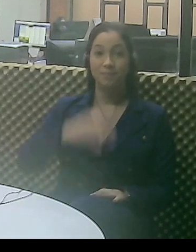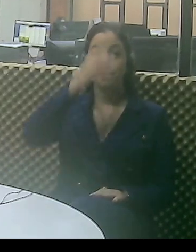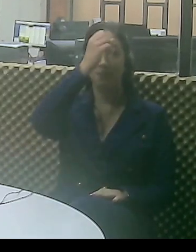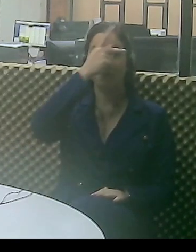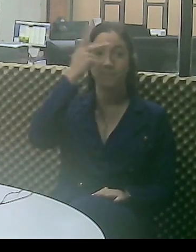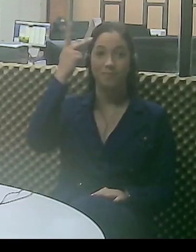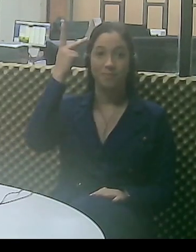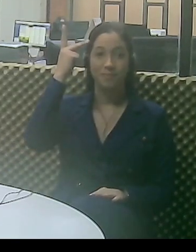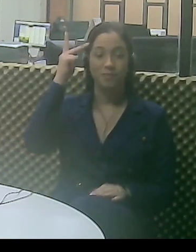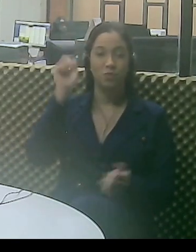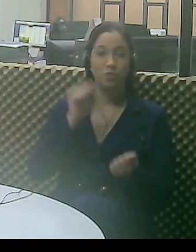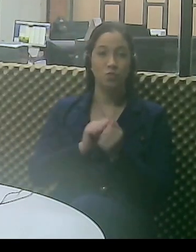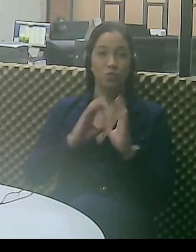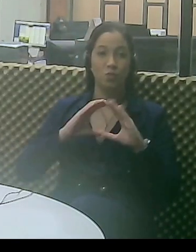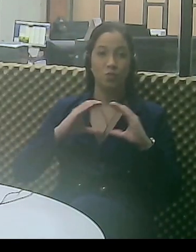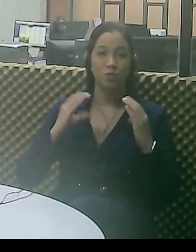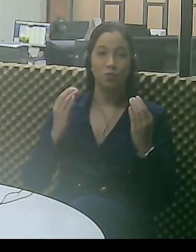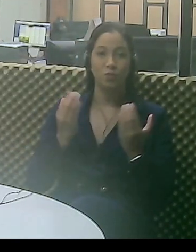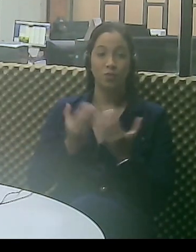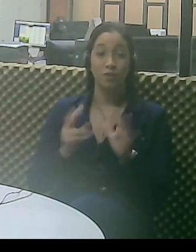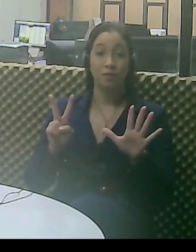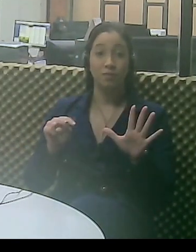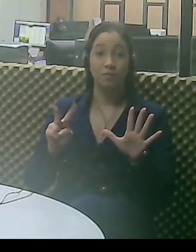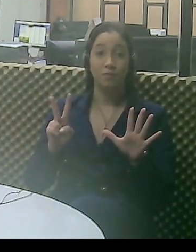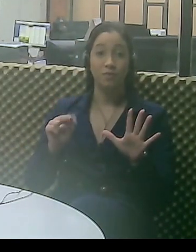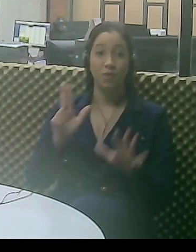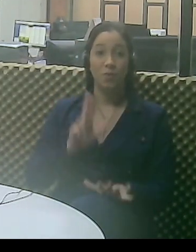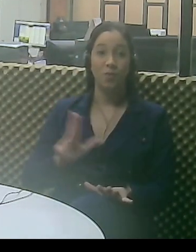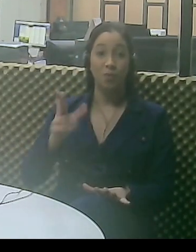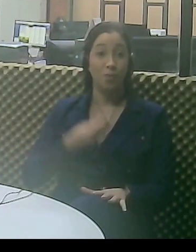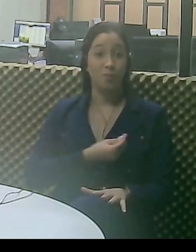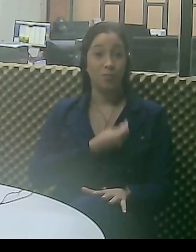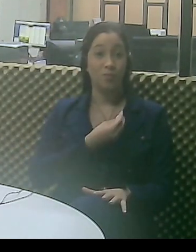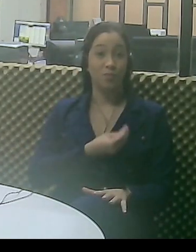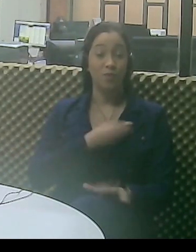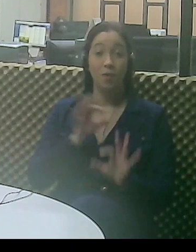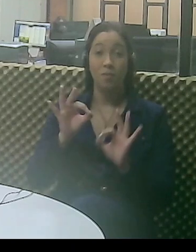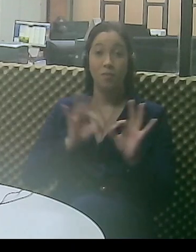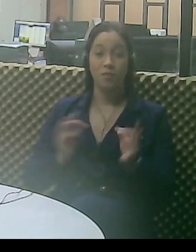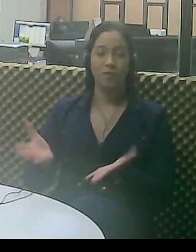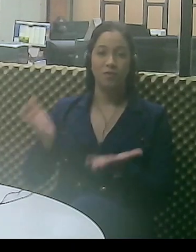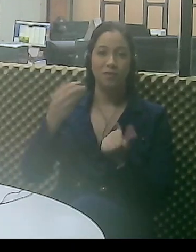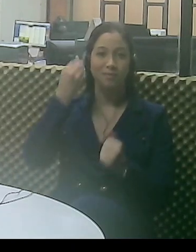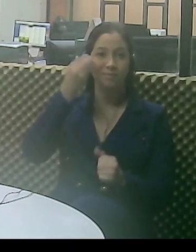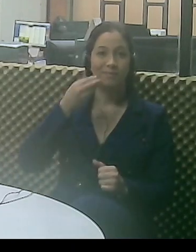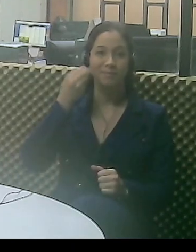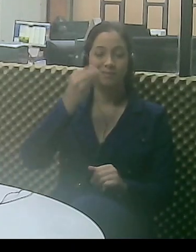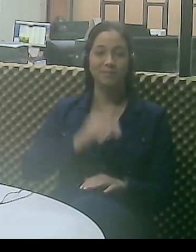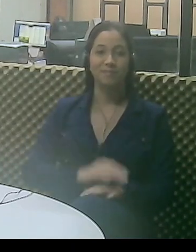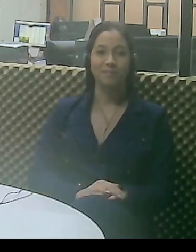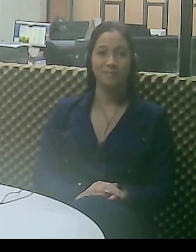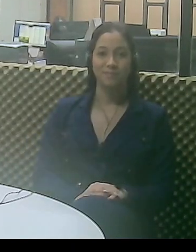Prefeitura mais perto da comunidade. Fim de semana tem Uberlândia Viva e projeto Vem Viver.